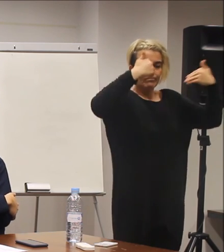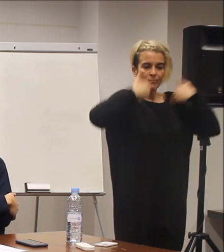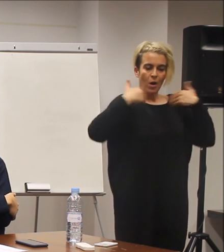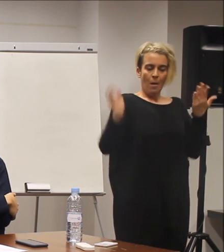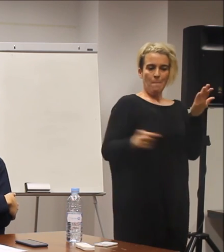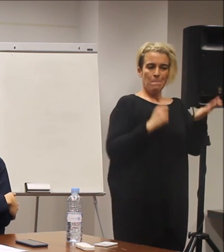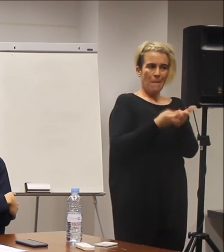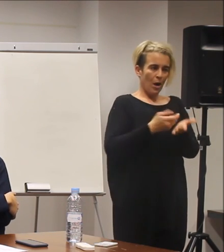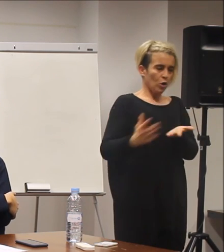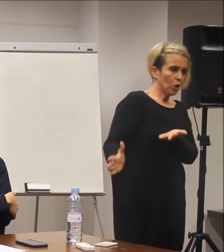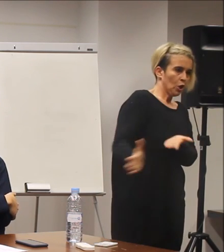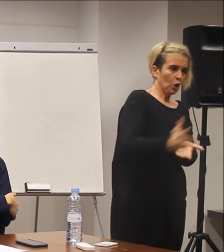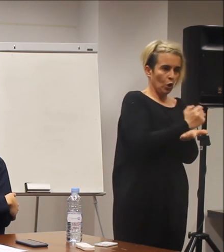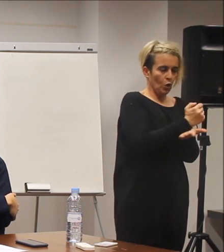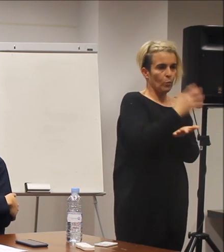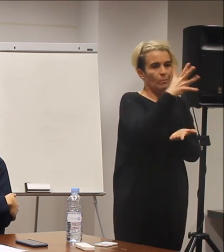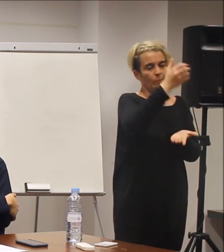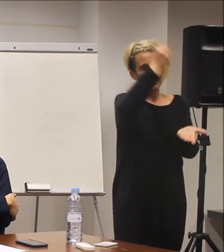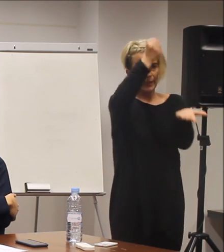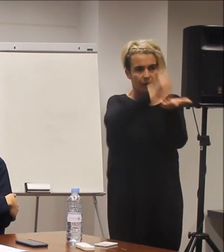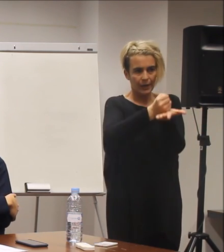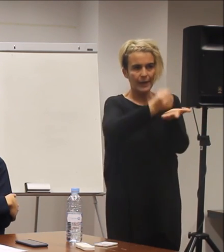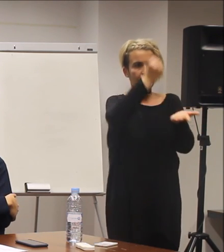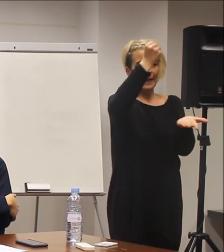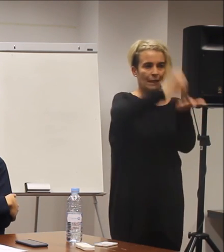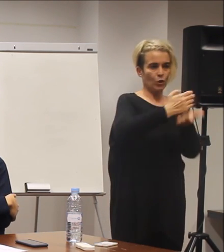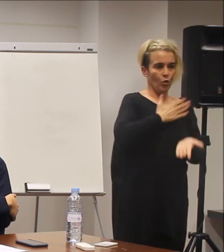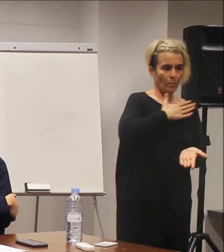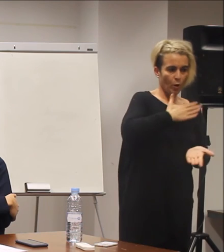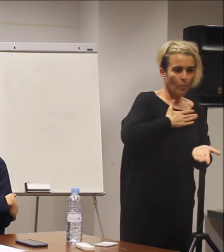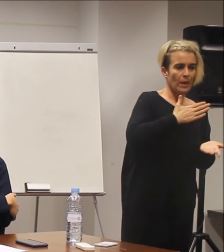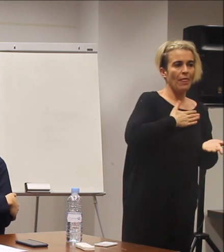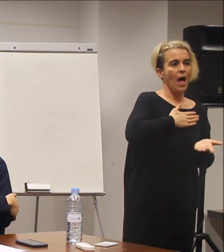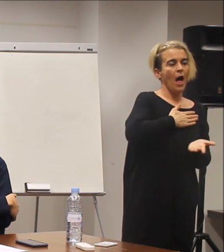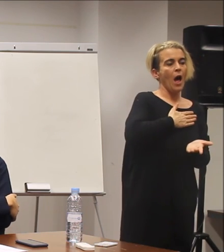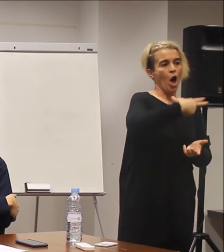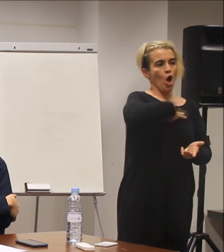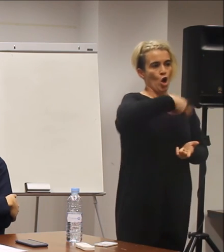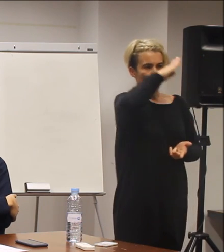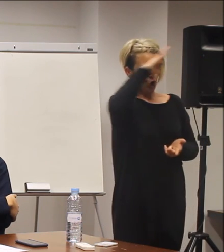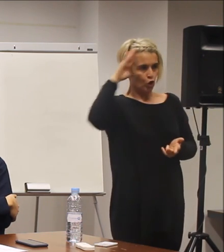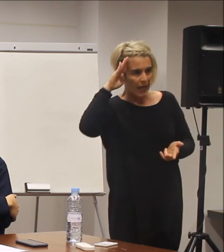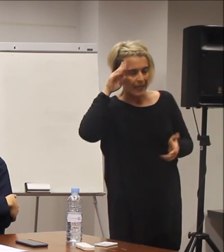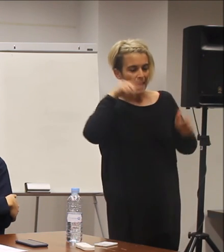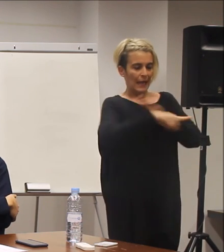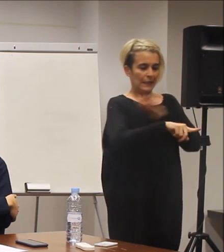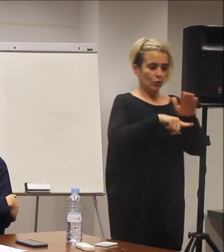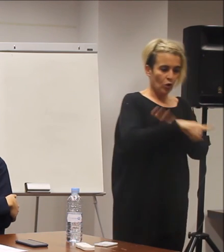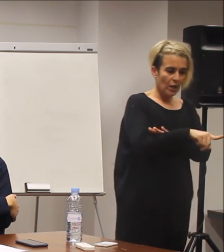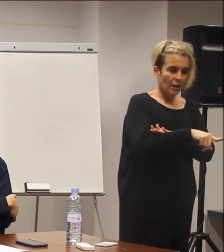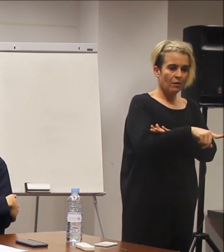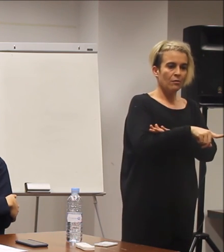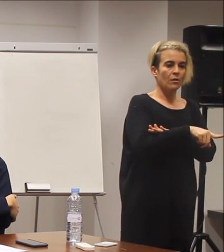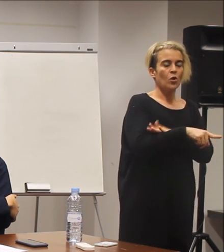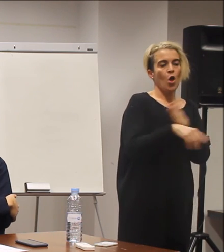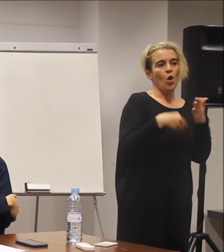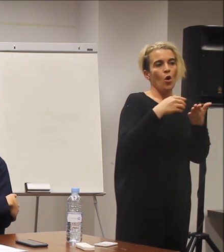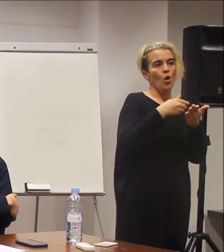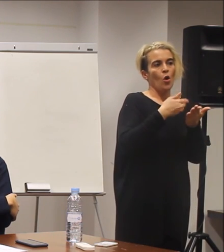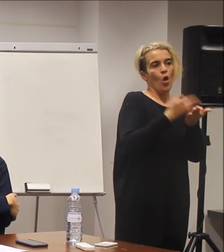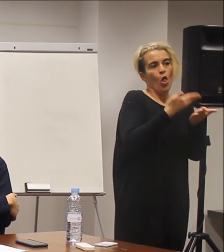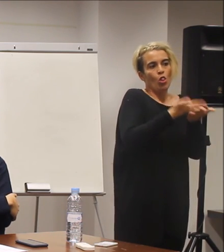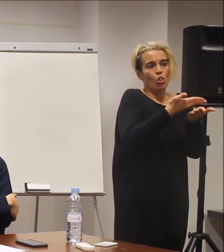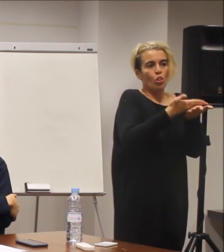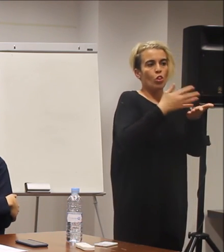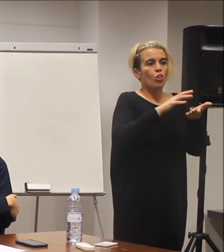de registro, de registro de la propiedad, de notarías, de gestorías, de los documentos, de los